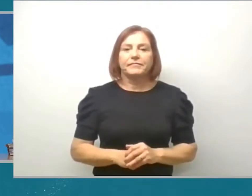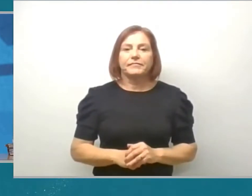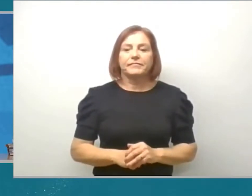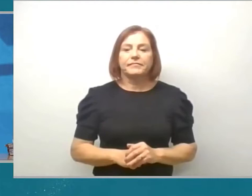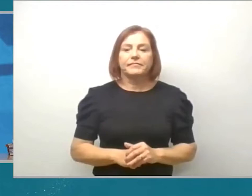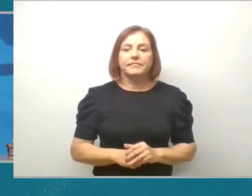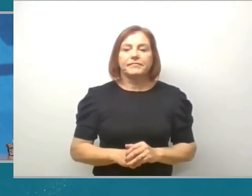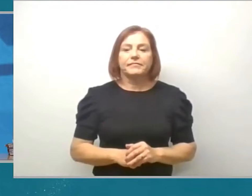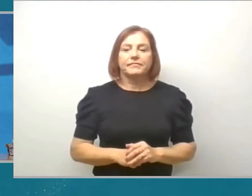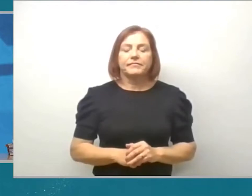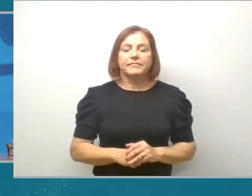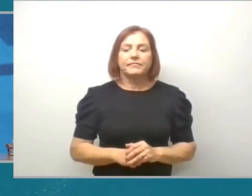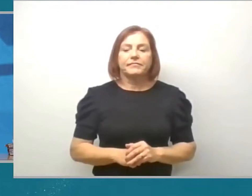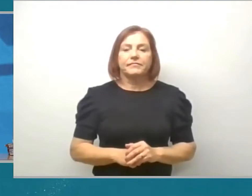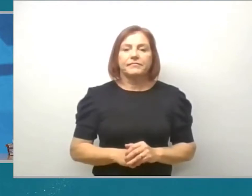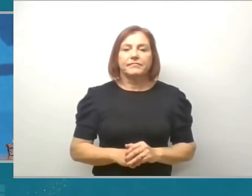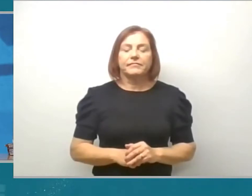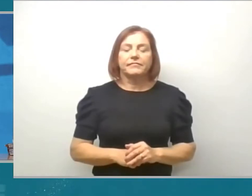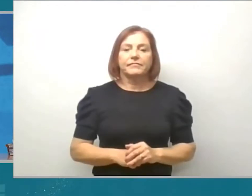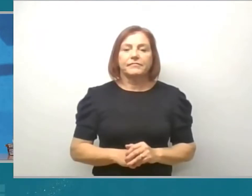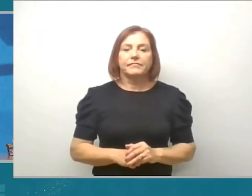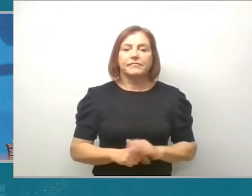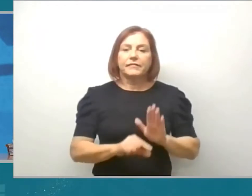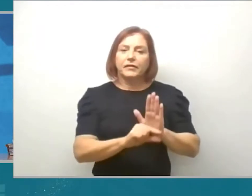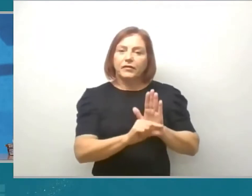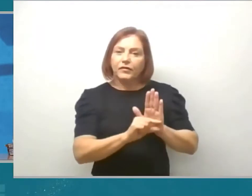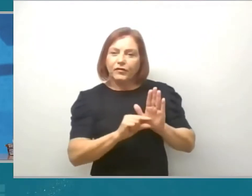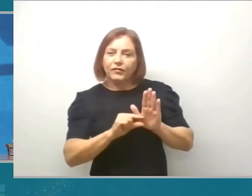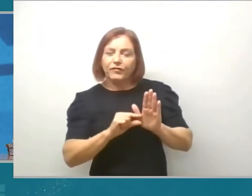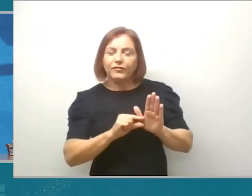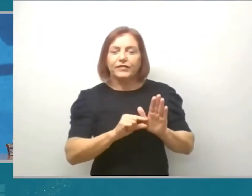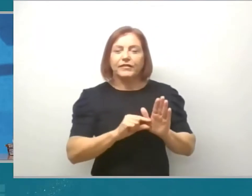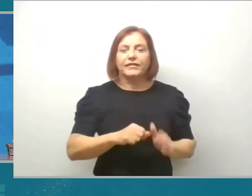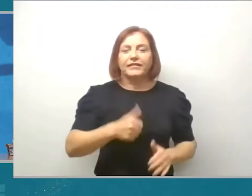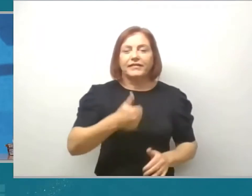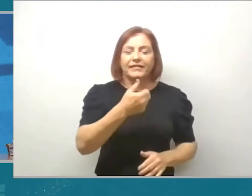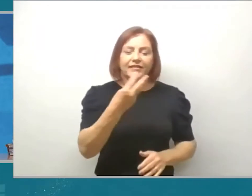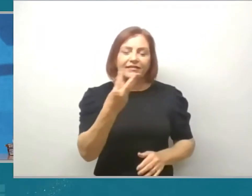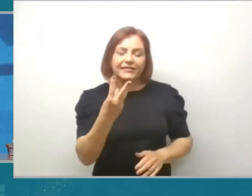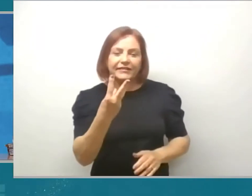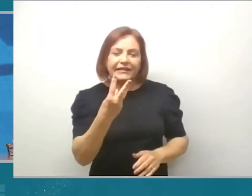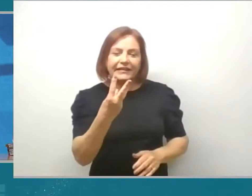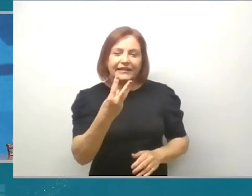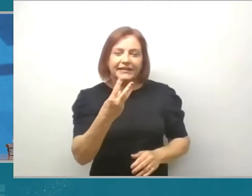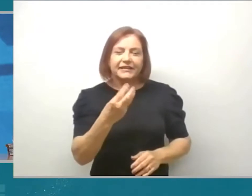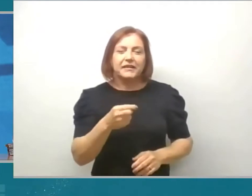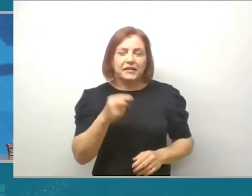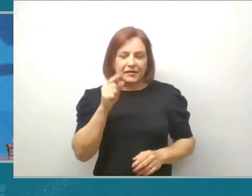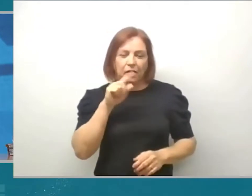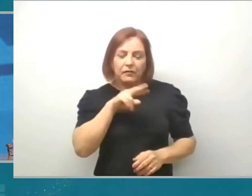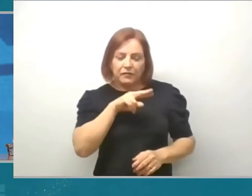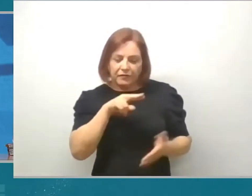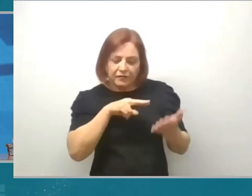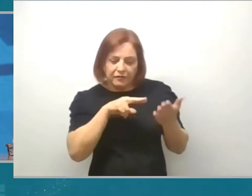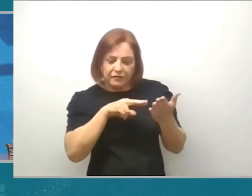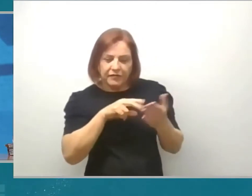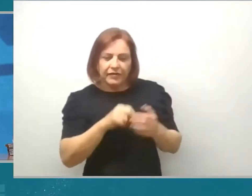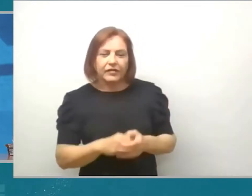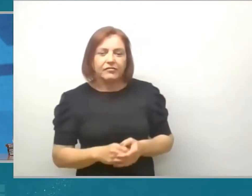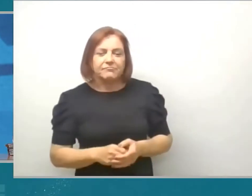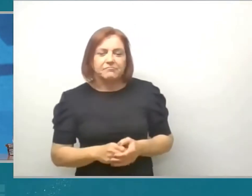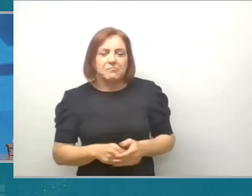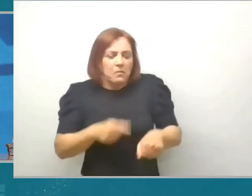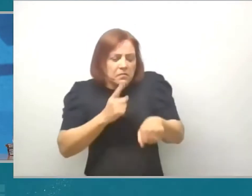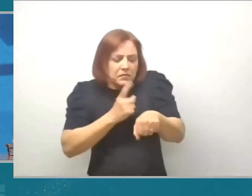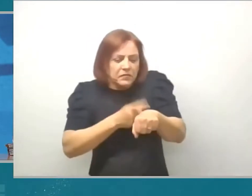No versículo 13, olha só, isso aí é muito interessante. Por esse tempo, dirigiu-se Jesus da